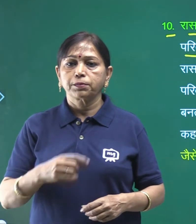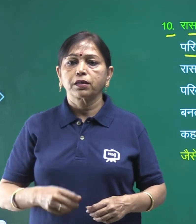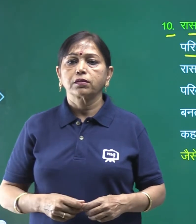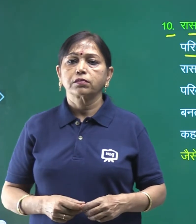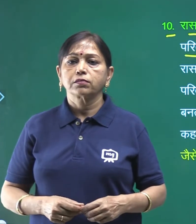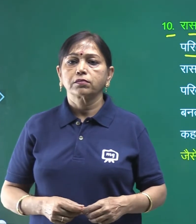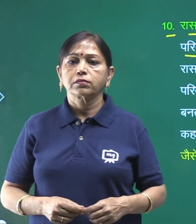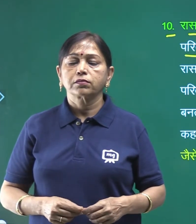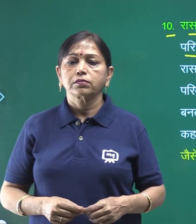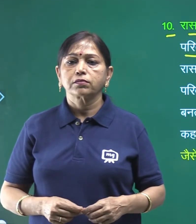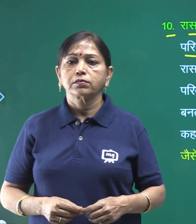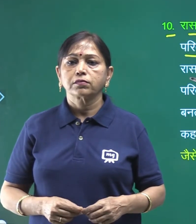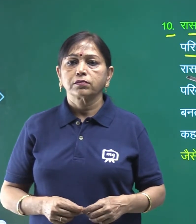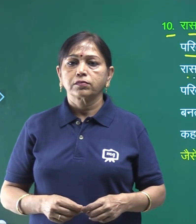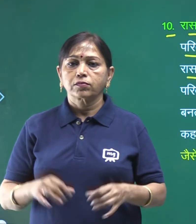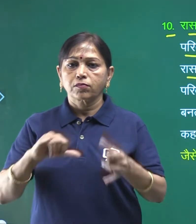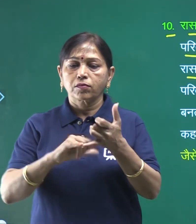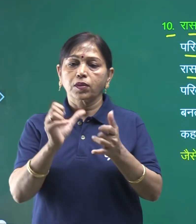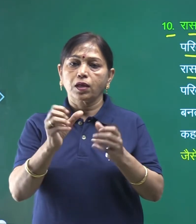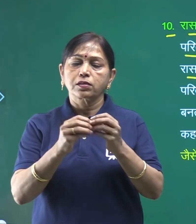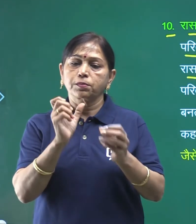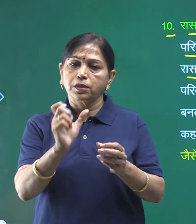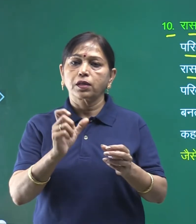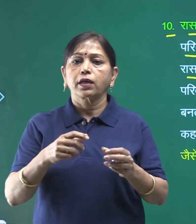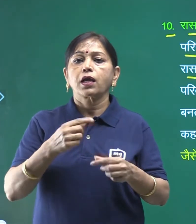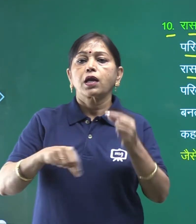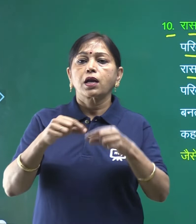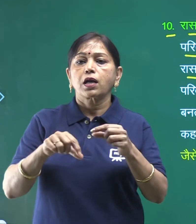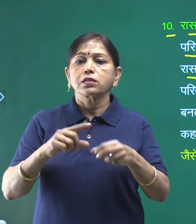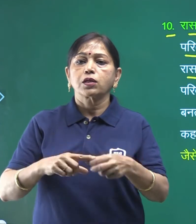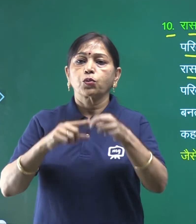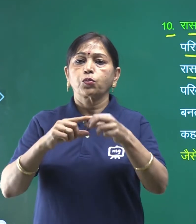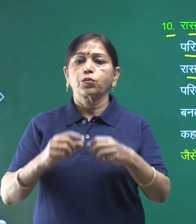जिसमें पदार्थ के रासायनिक गुणों